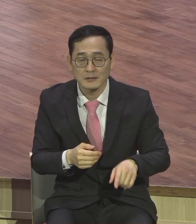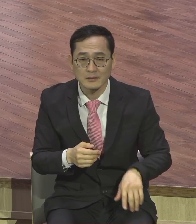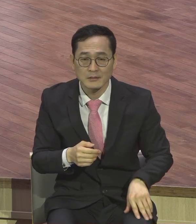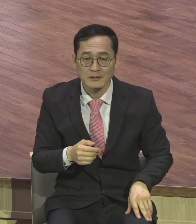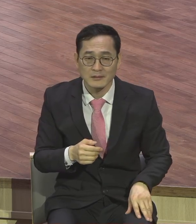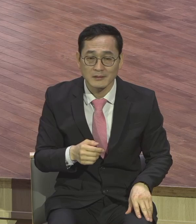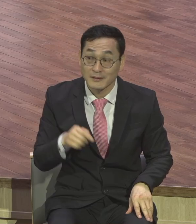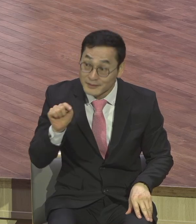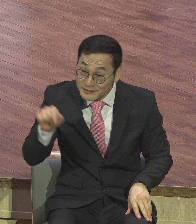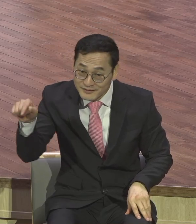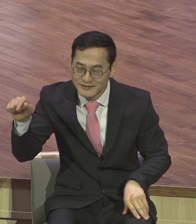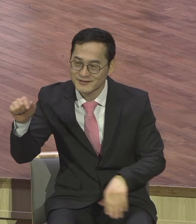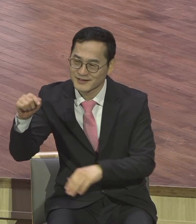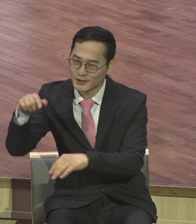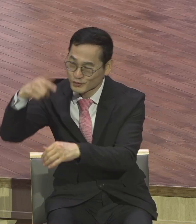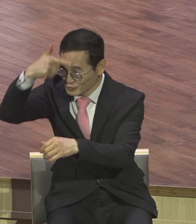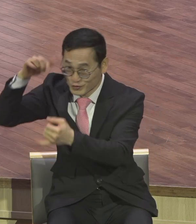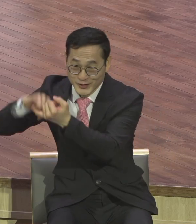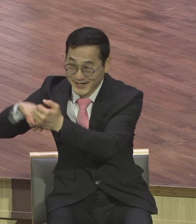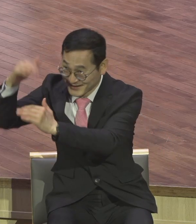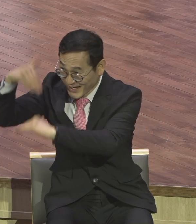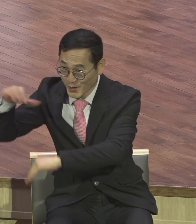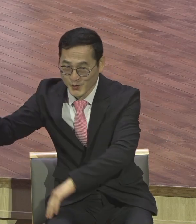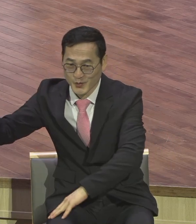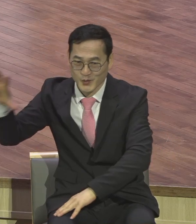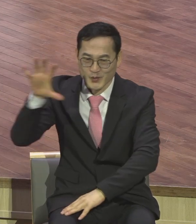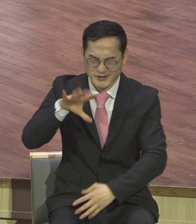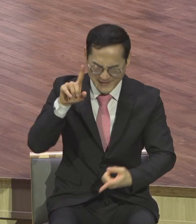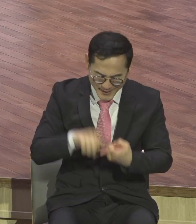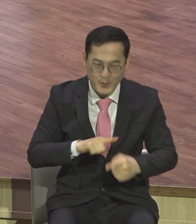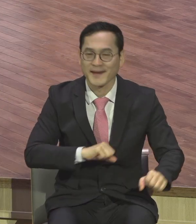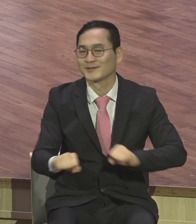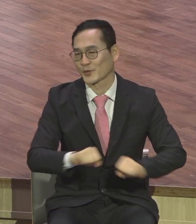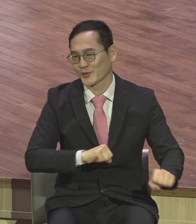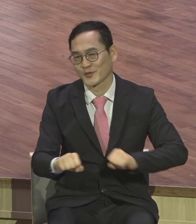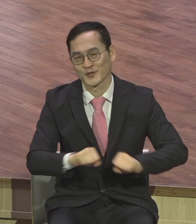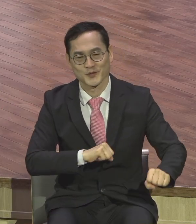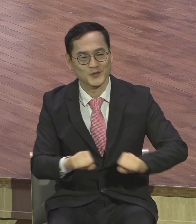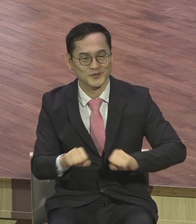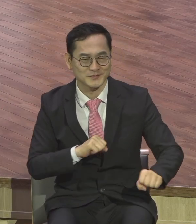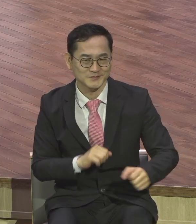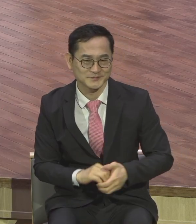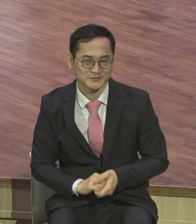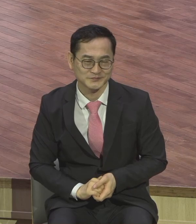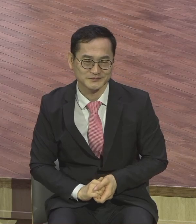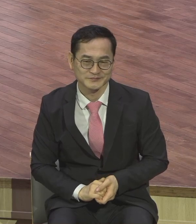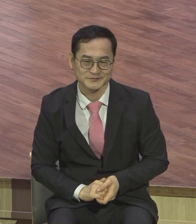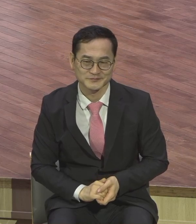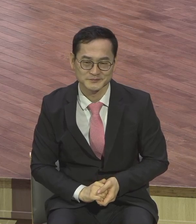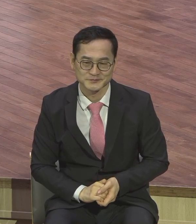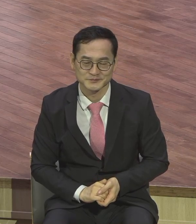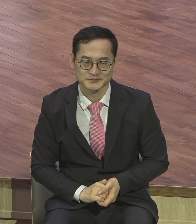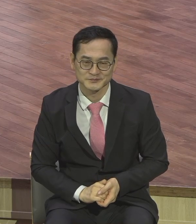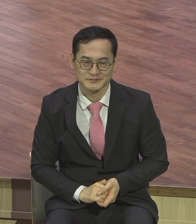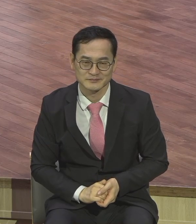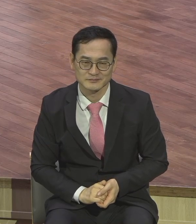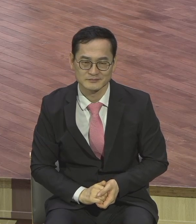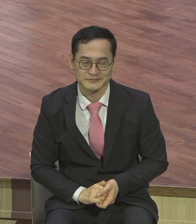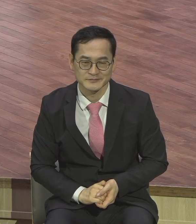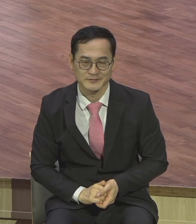새끼를 타시고 예루살렘에 입성할 것이 예언이 되어 있고 이 예언이 그대로 성취가 됩니다 오늘날에는 나귀에 대해서